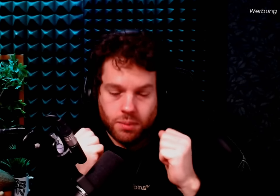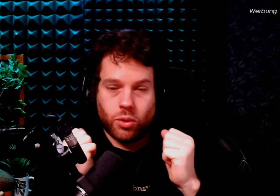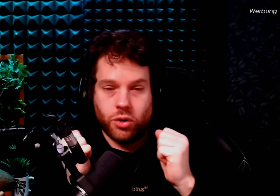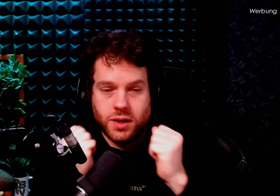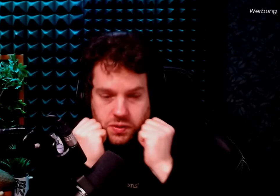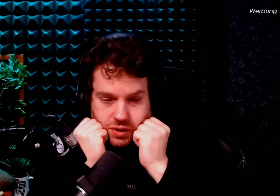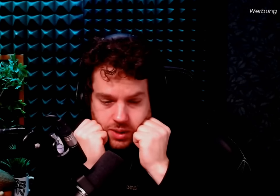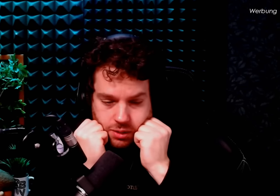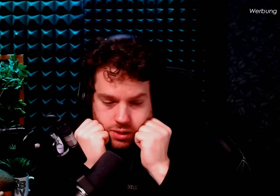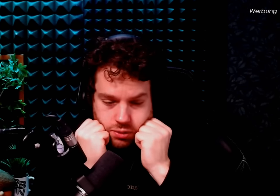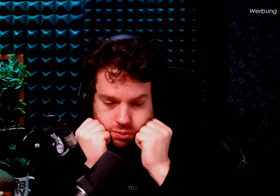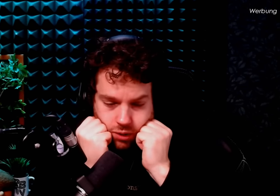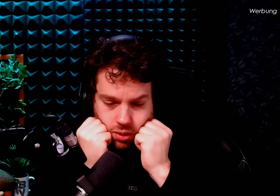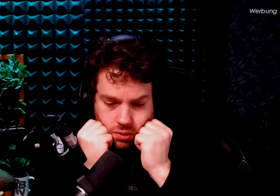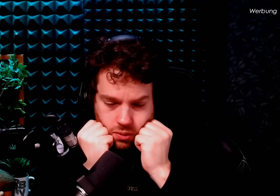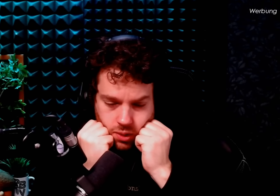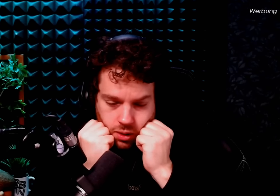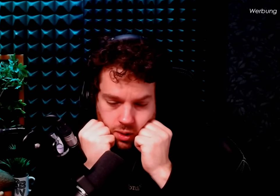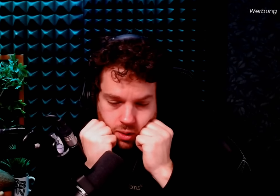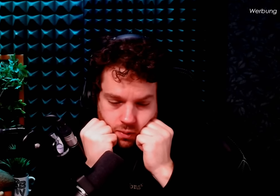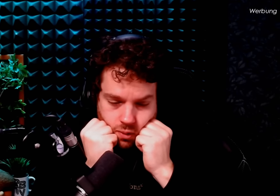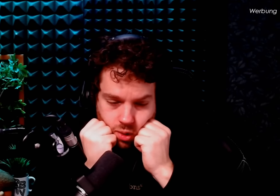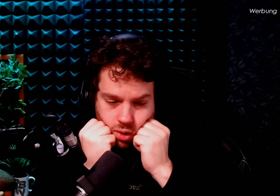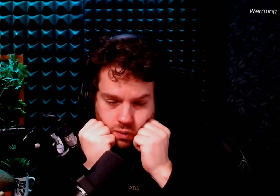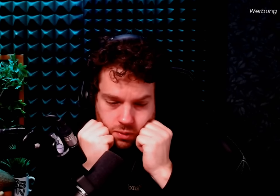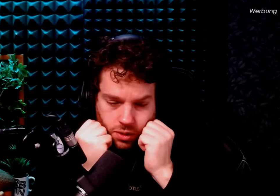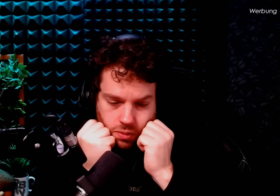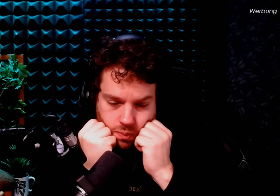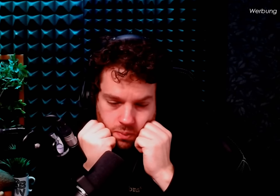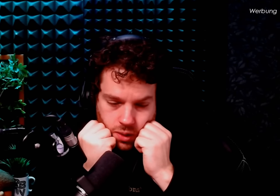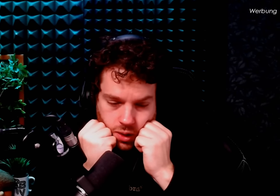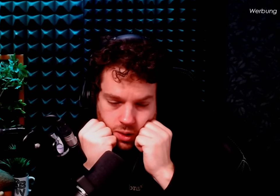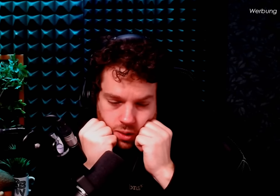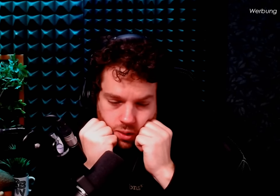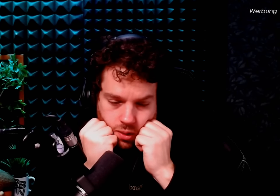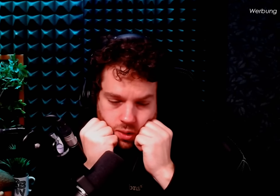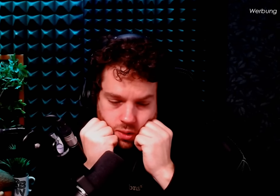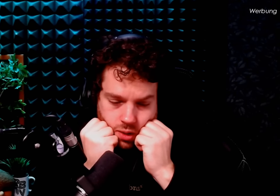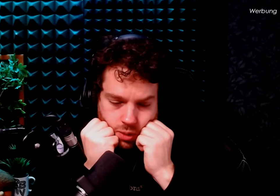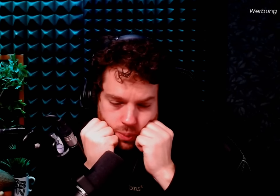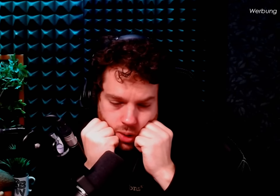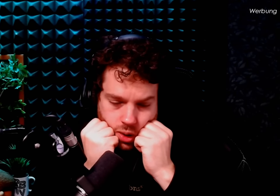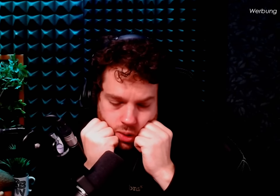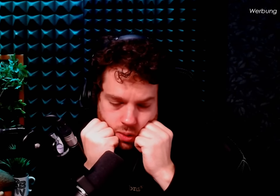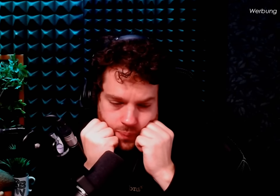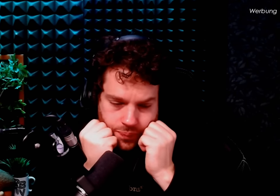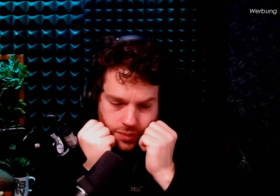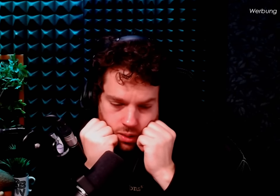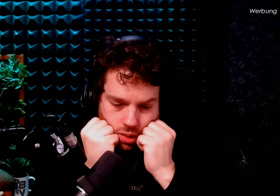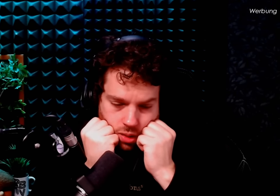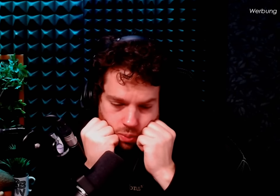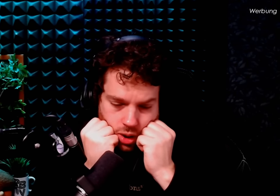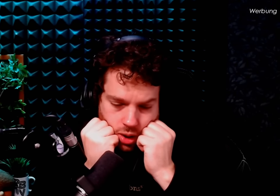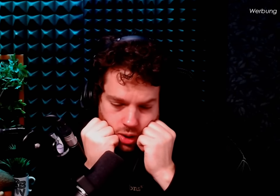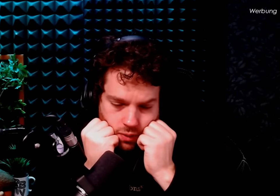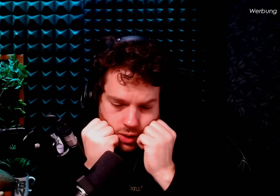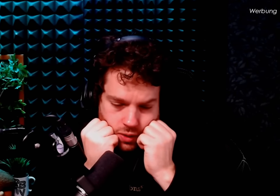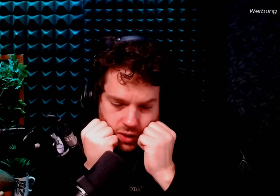Mohn ist für mich immer so... Oh, ich... Oh, ich habe leider... Ich habe leider alles